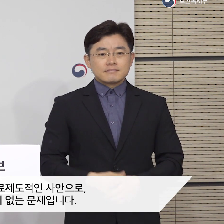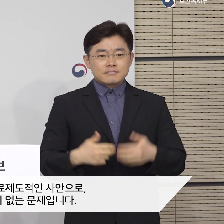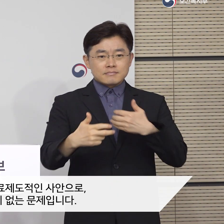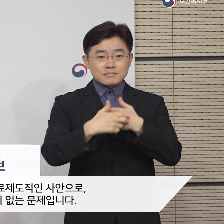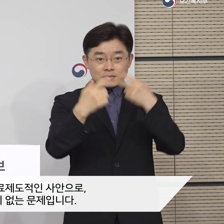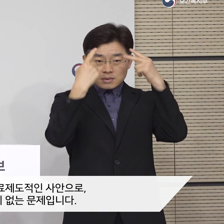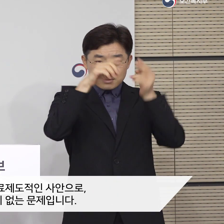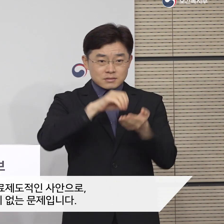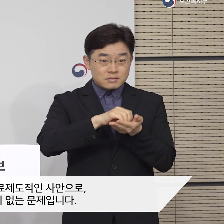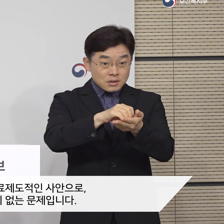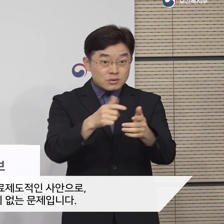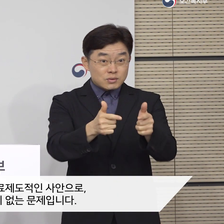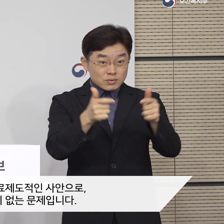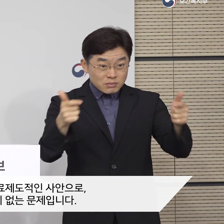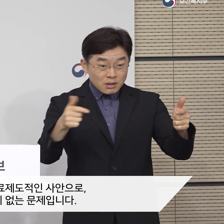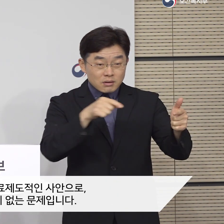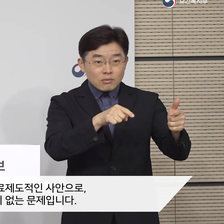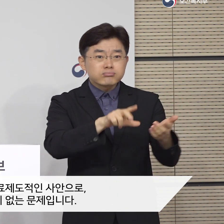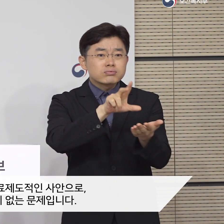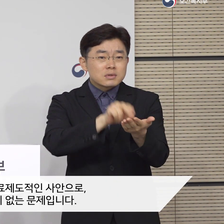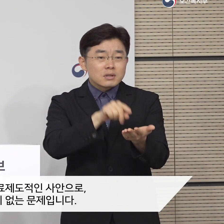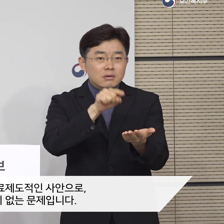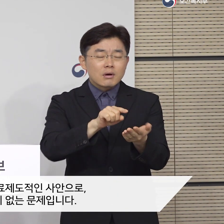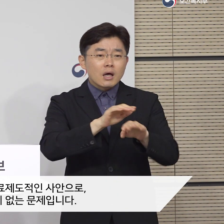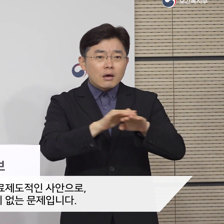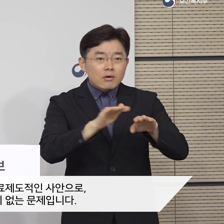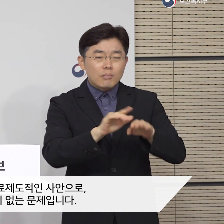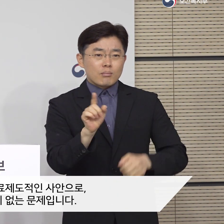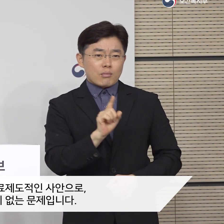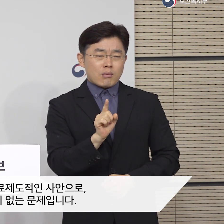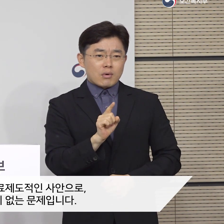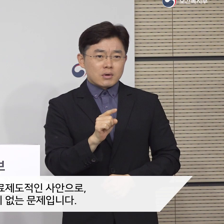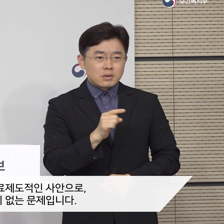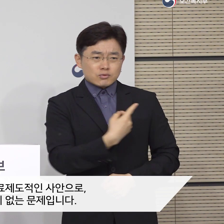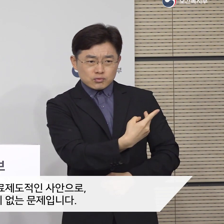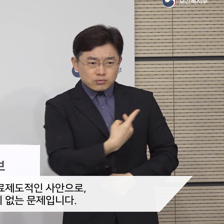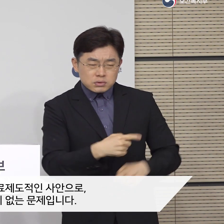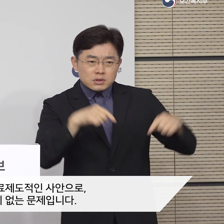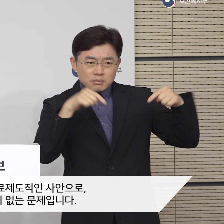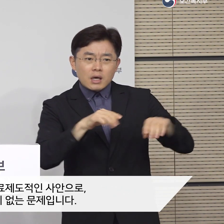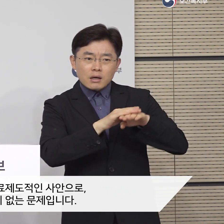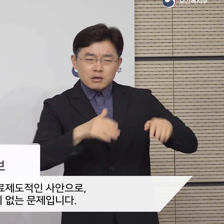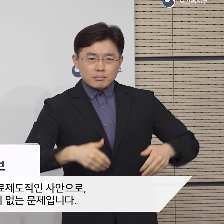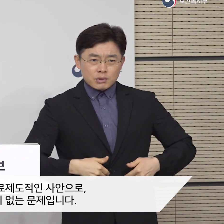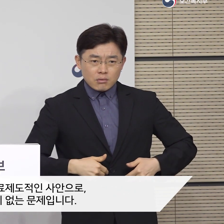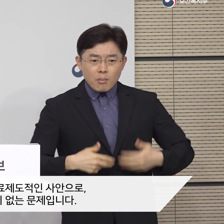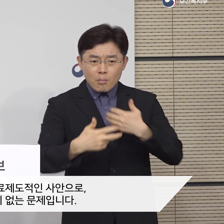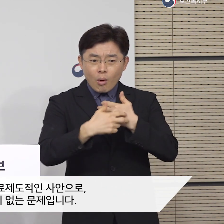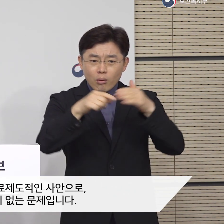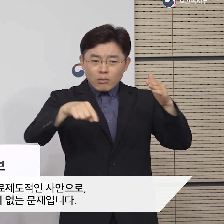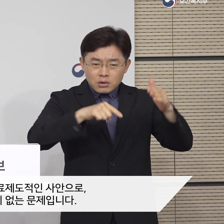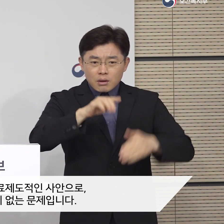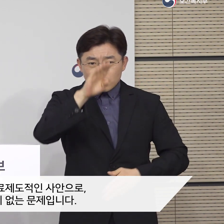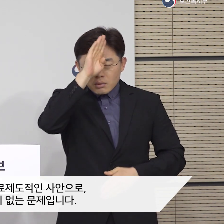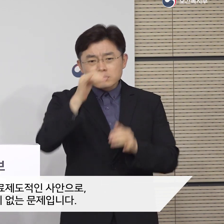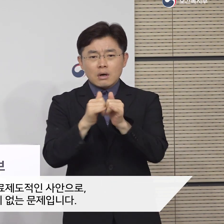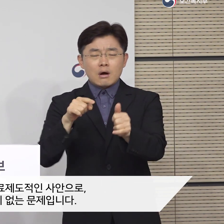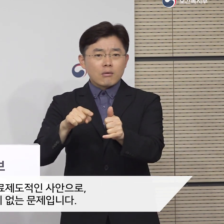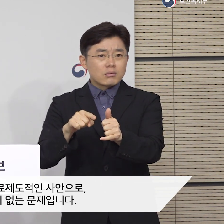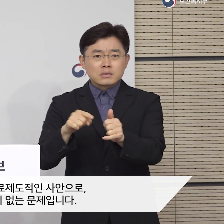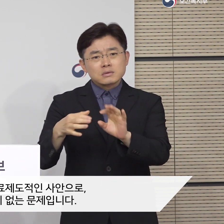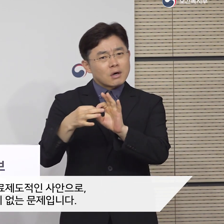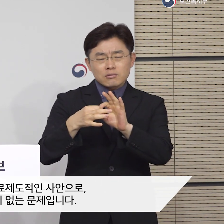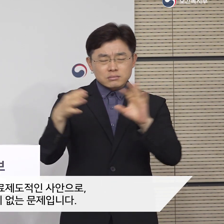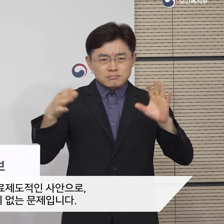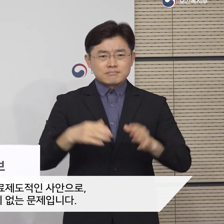문제는 정부와 논의해야 할 의료 제도적인 사안으로 치료를 받아야 하는 환자와는 아무 관련이 없는